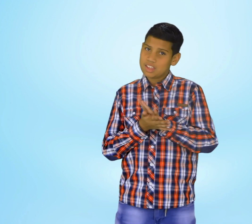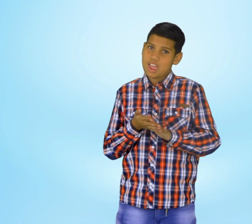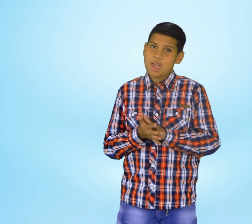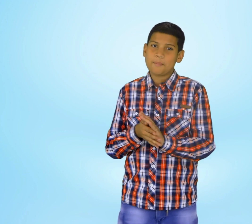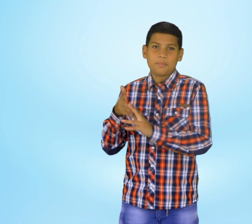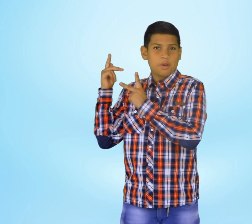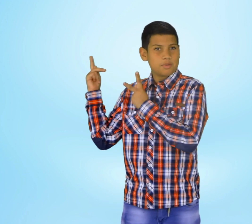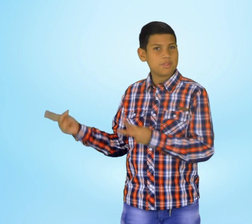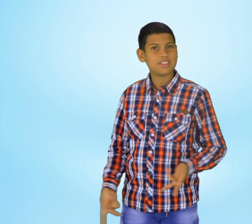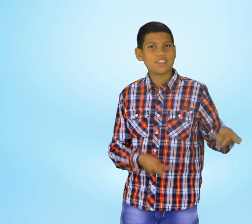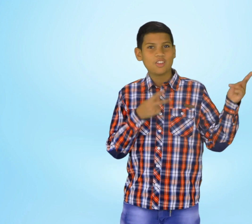a...